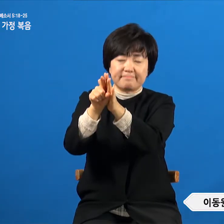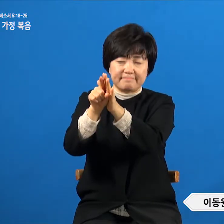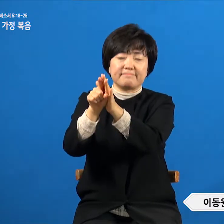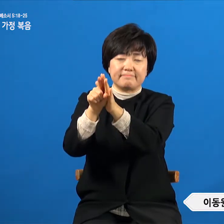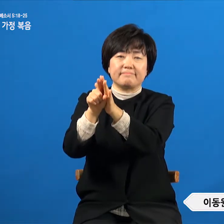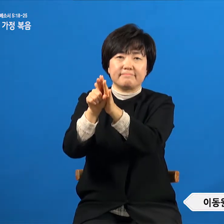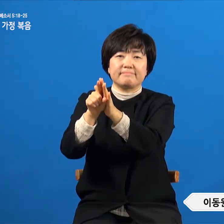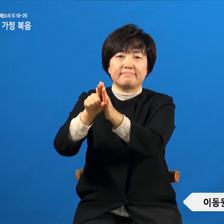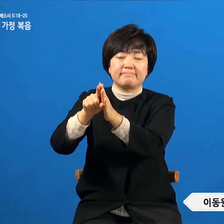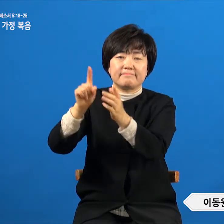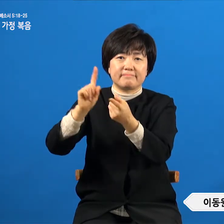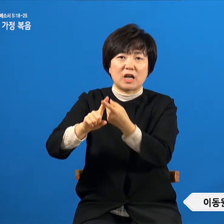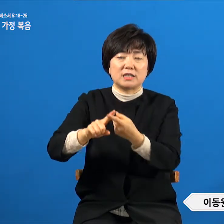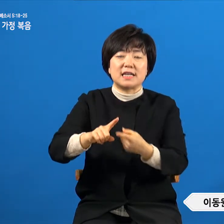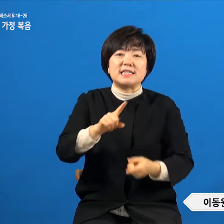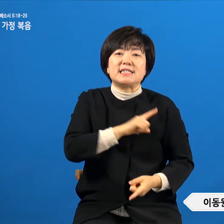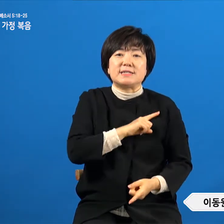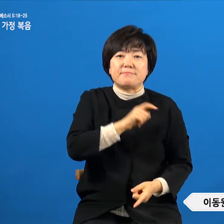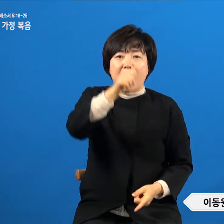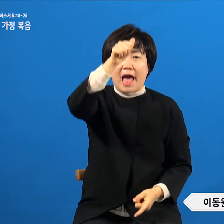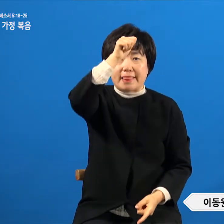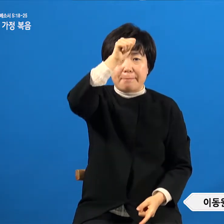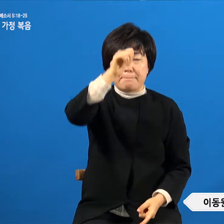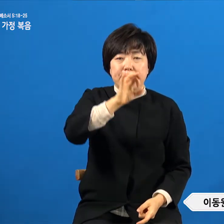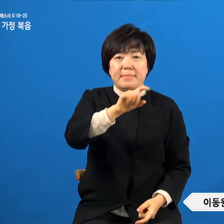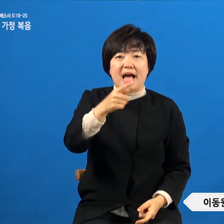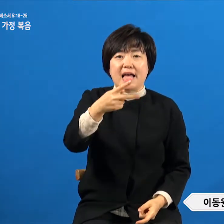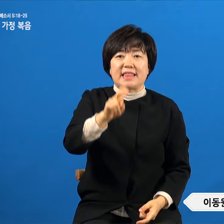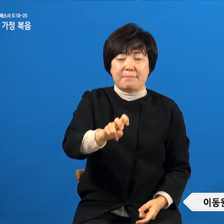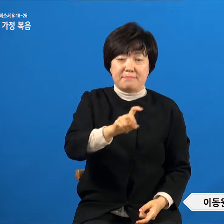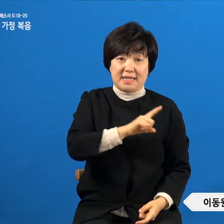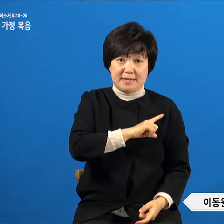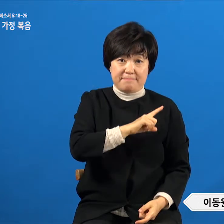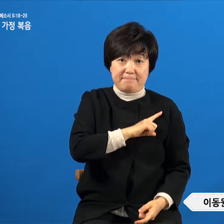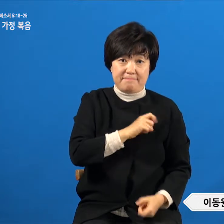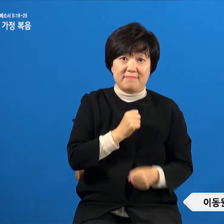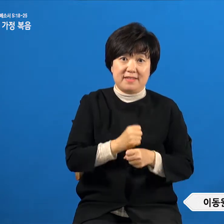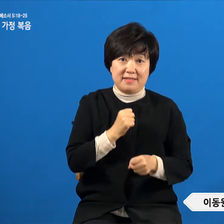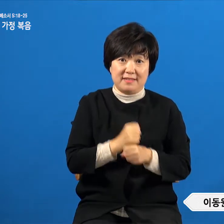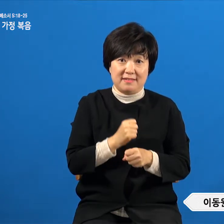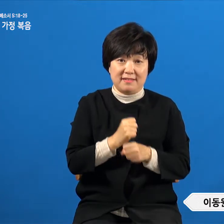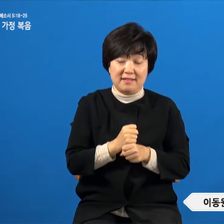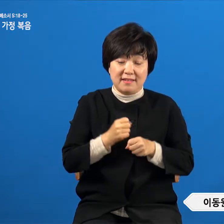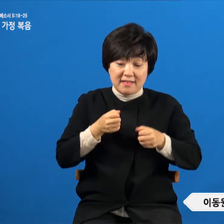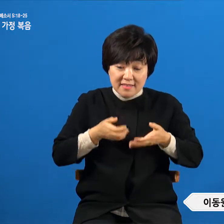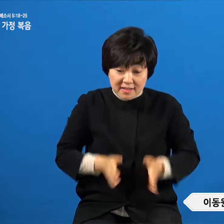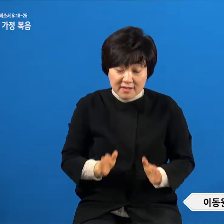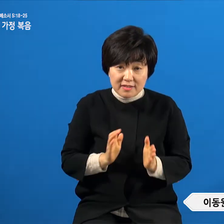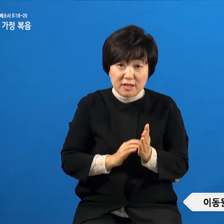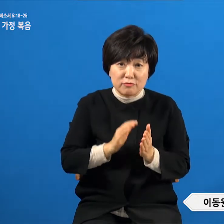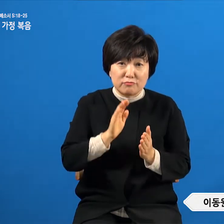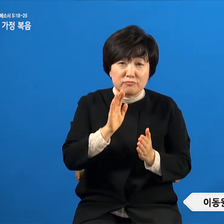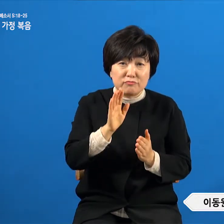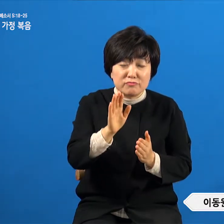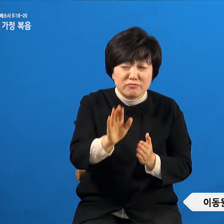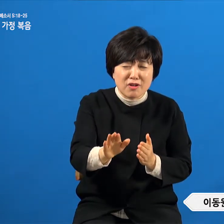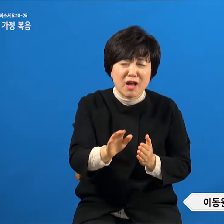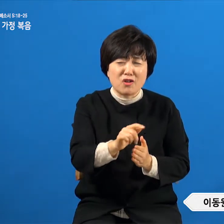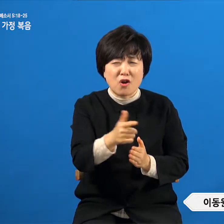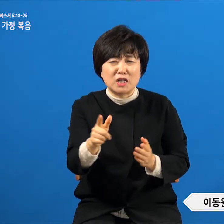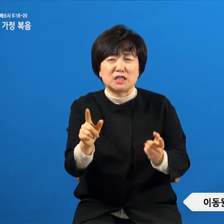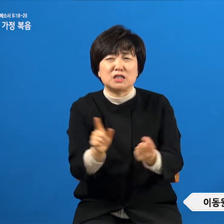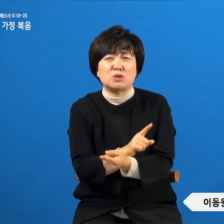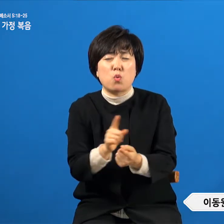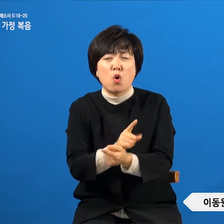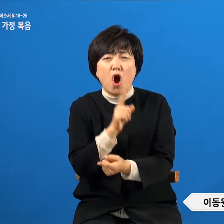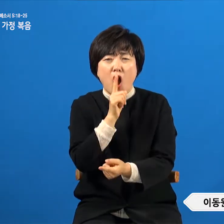이름을 아담이라고 짓습니다. 아담이 된 것이에요. 아담. 생후 2주가 지나서부터 치료를 받았습니다. 여러